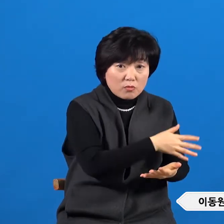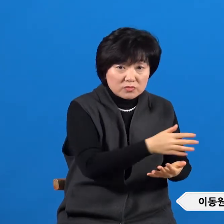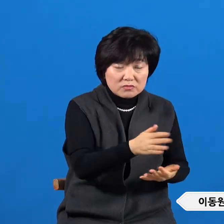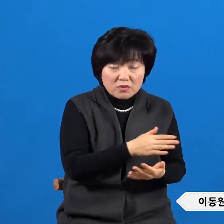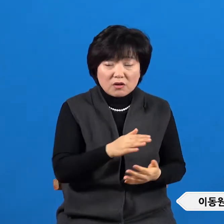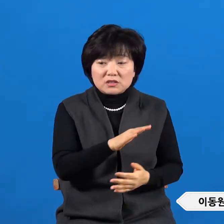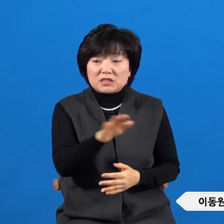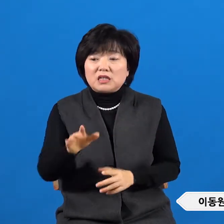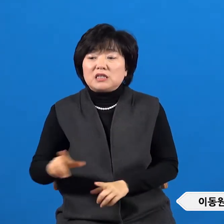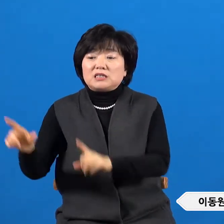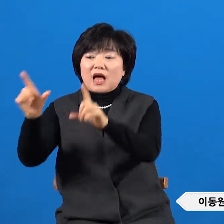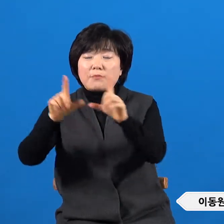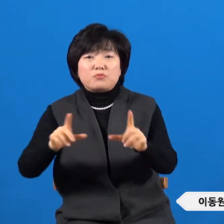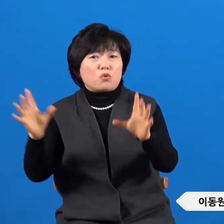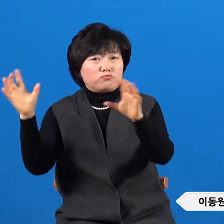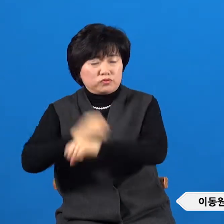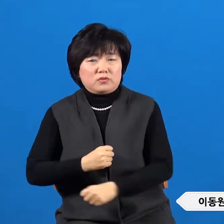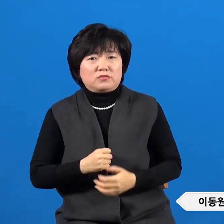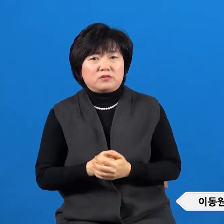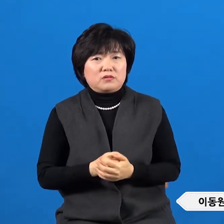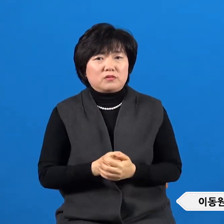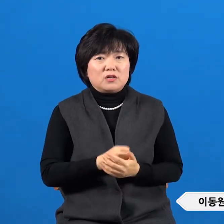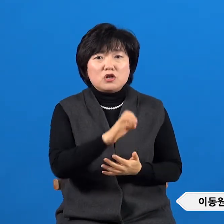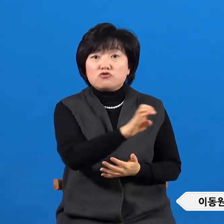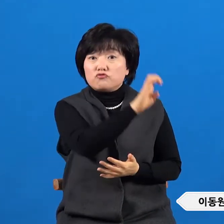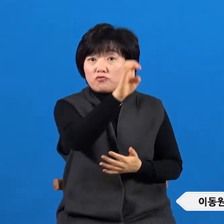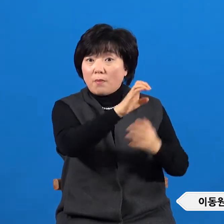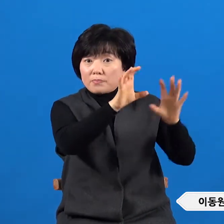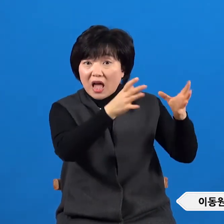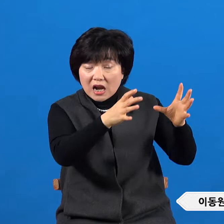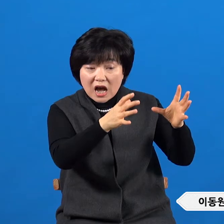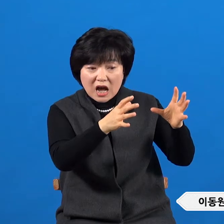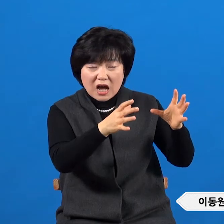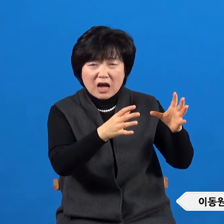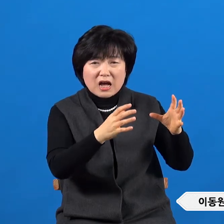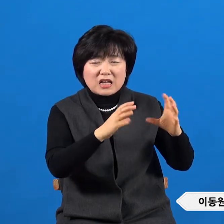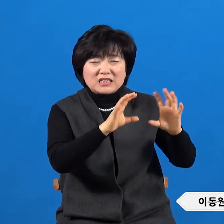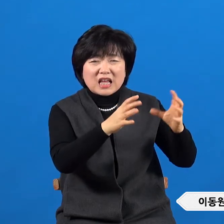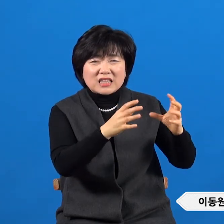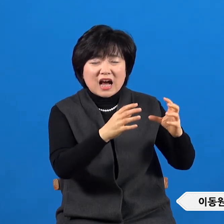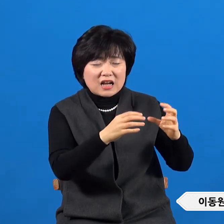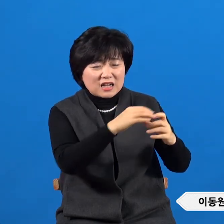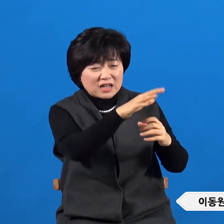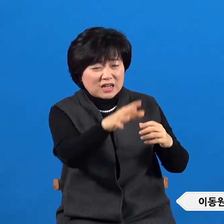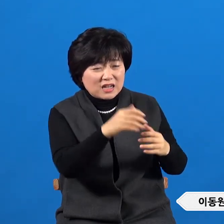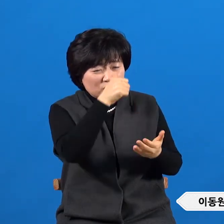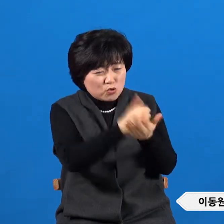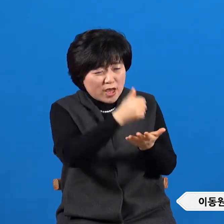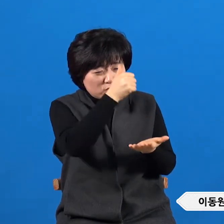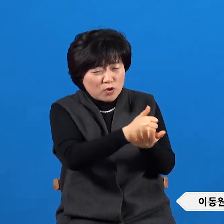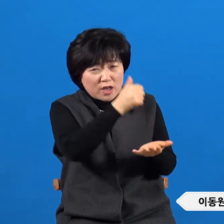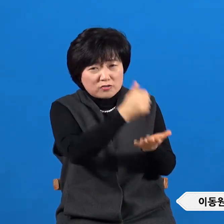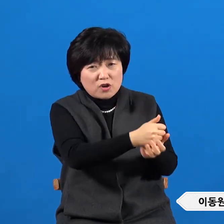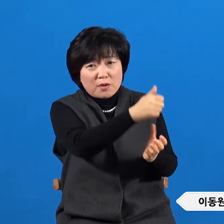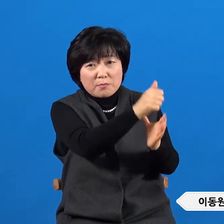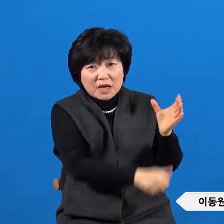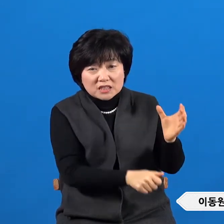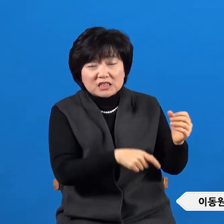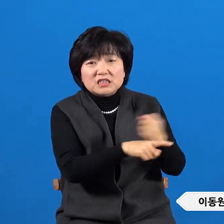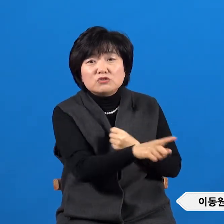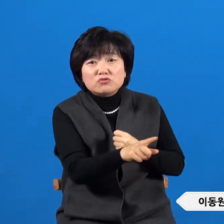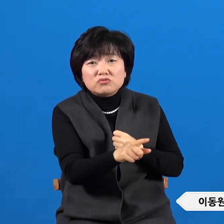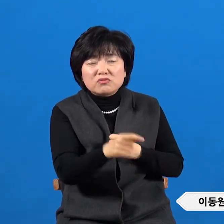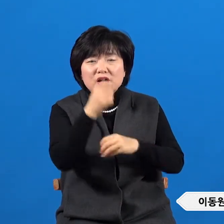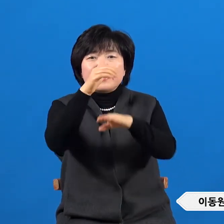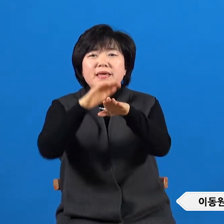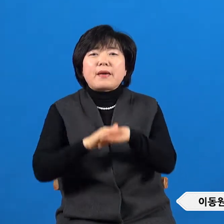삶도 무너집니다. 유럽의 세속화는 그렇게 왔던 것입니다. 나는 이 땅의 세속화도